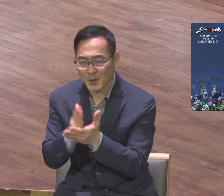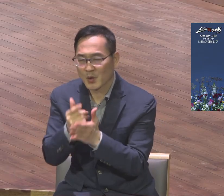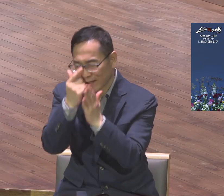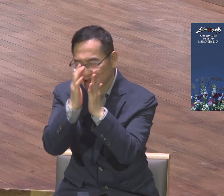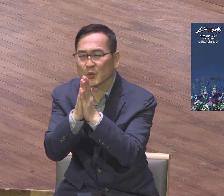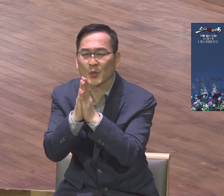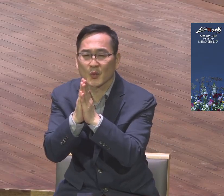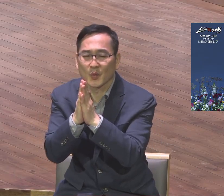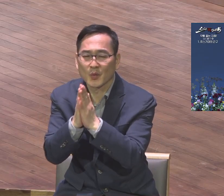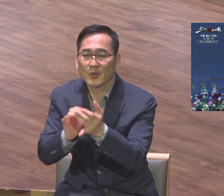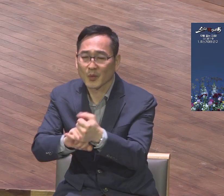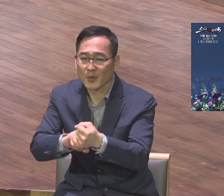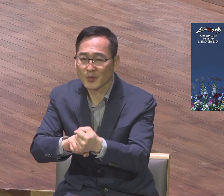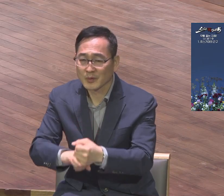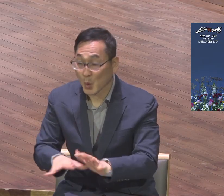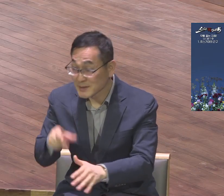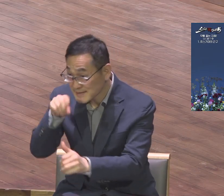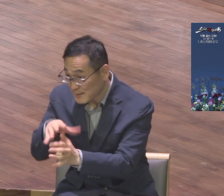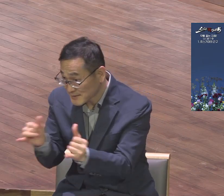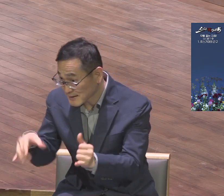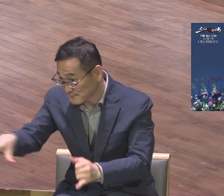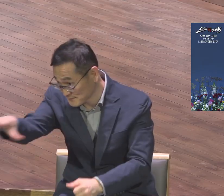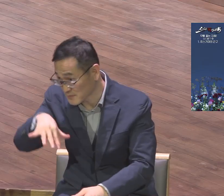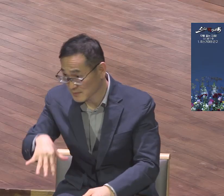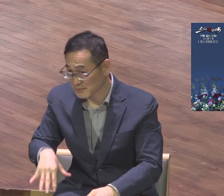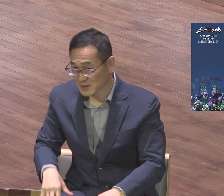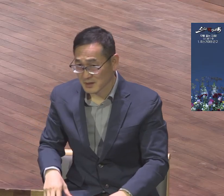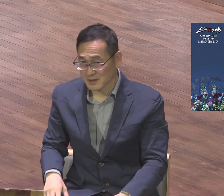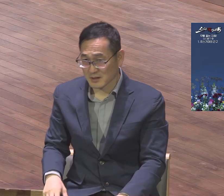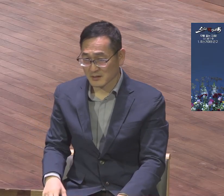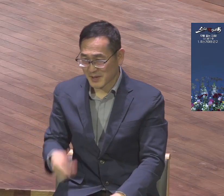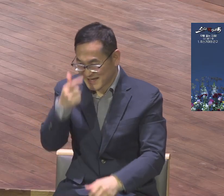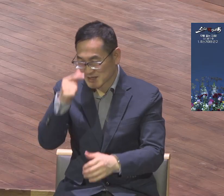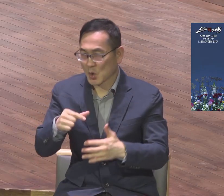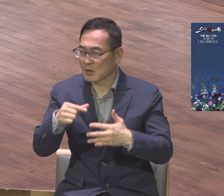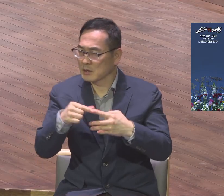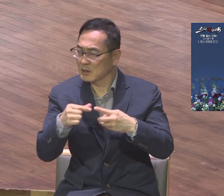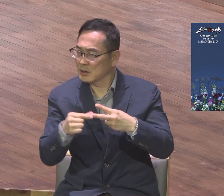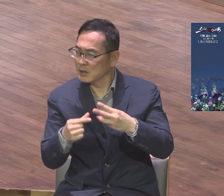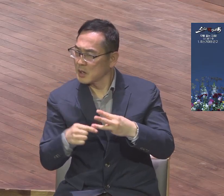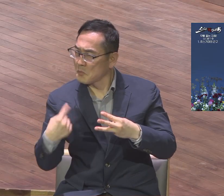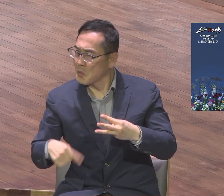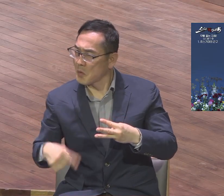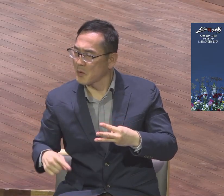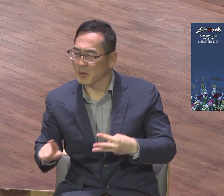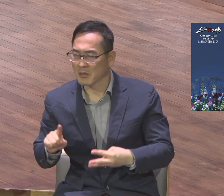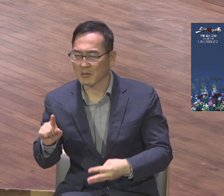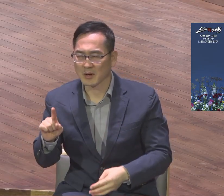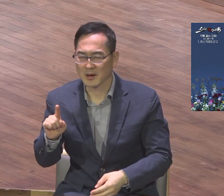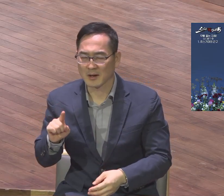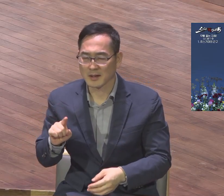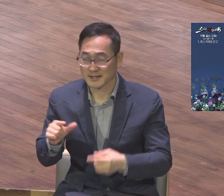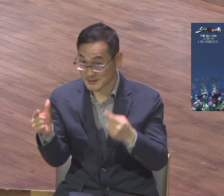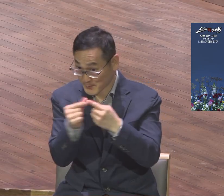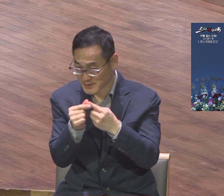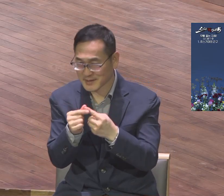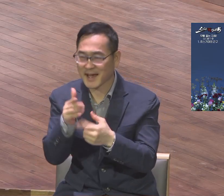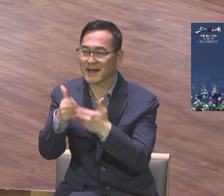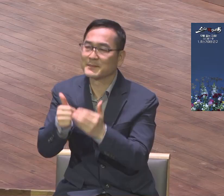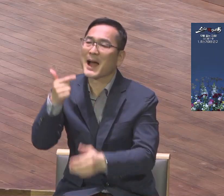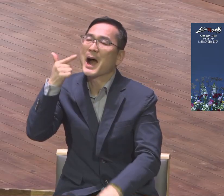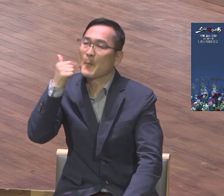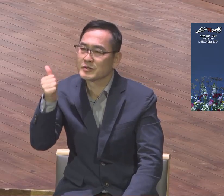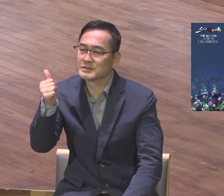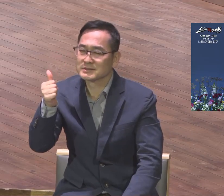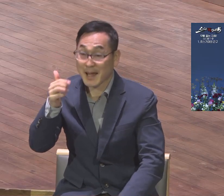기도해보세요. 기도 순서 다 필요 없어요. 하나님 아버지로 시작하세요. 네. 그리고 예수